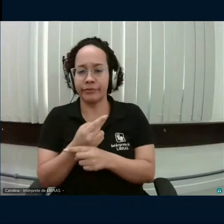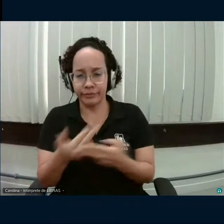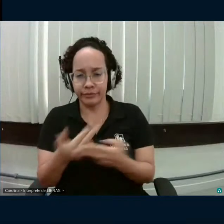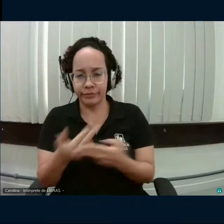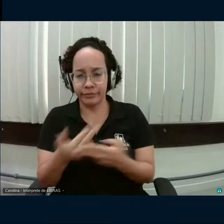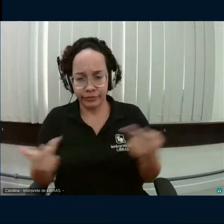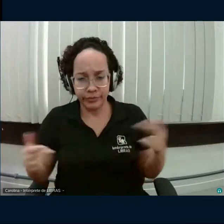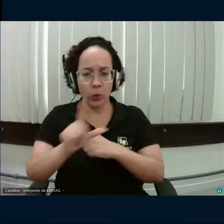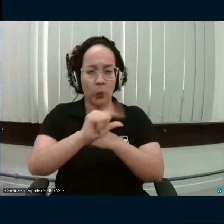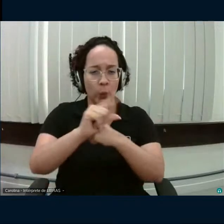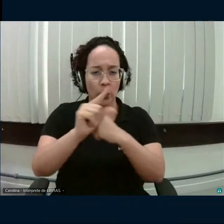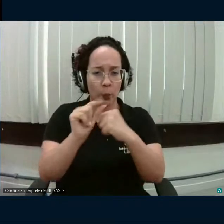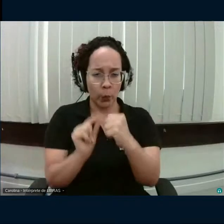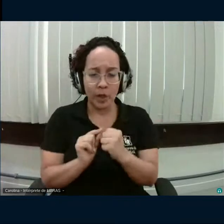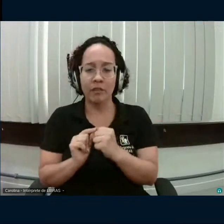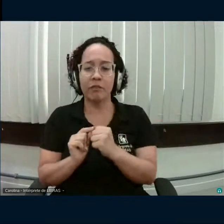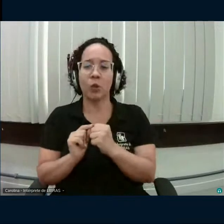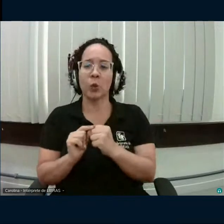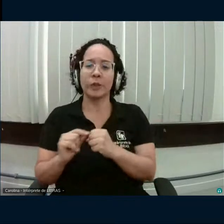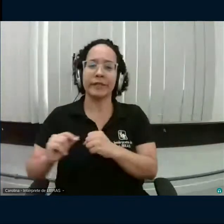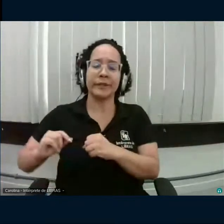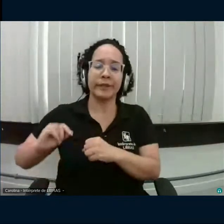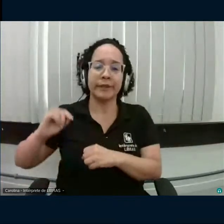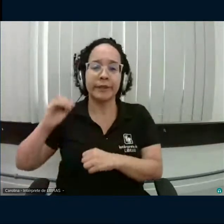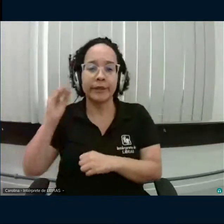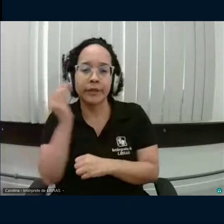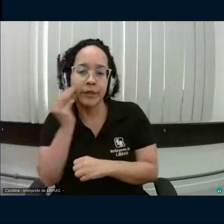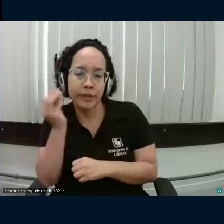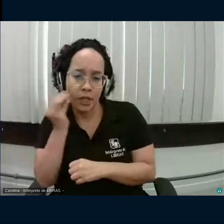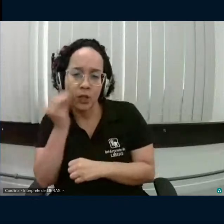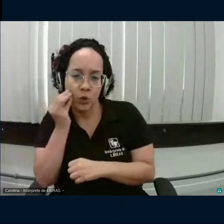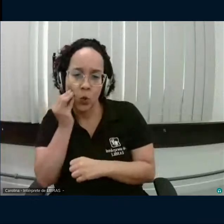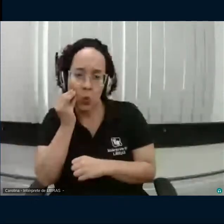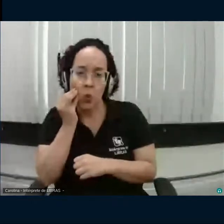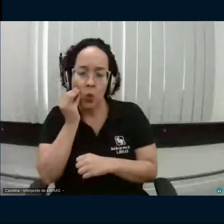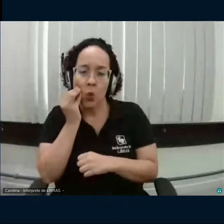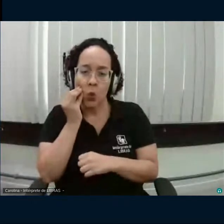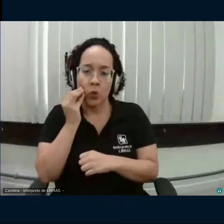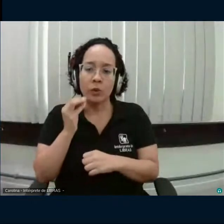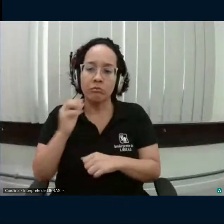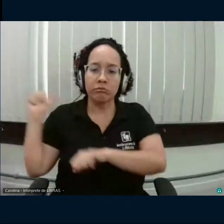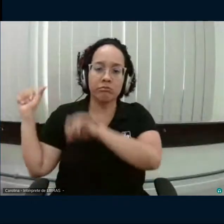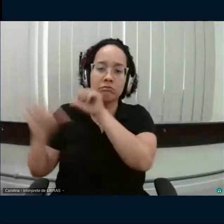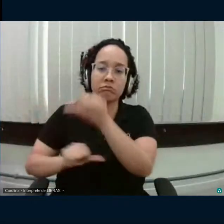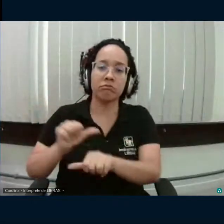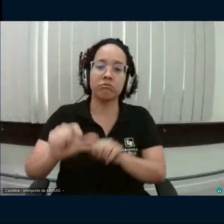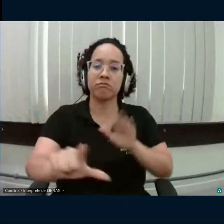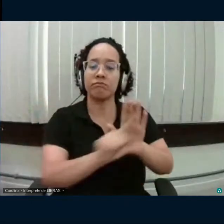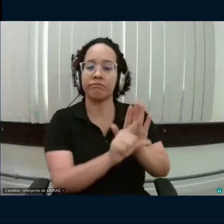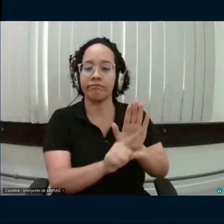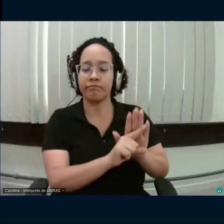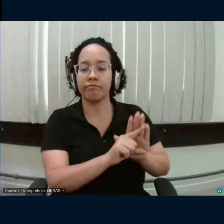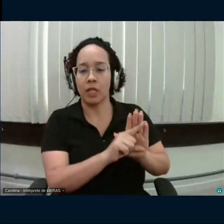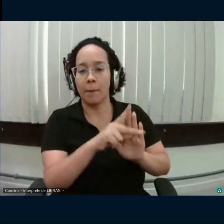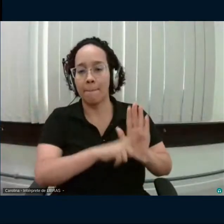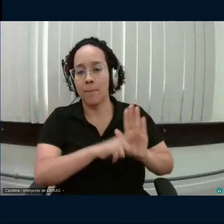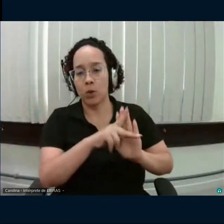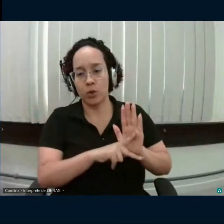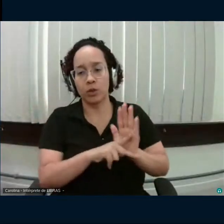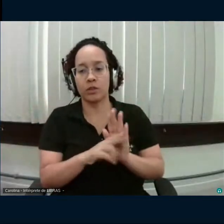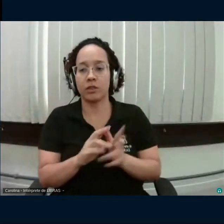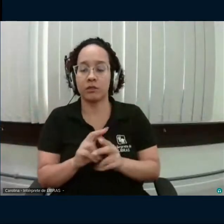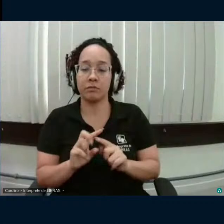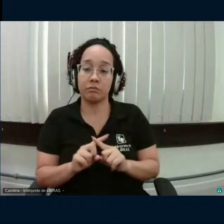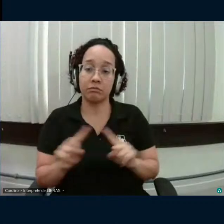CONIF fez intervenções ali no sentido de ser contrários, né, a esse projeto de lei. Tem, acaba aprovando